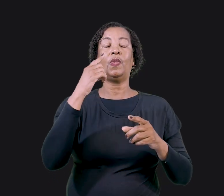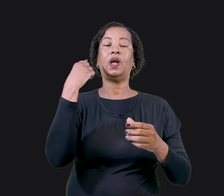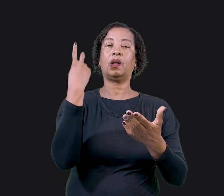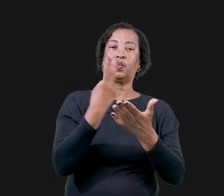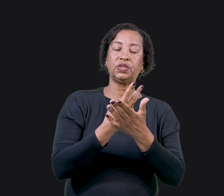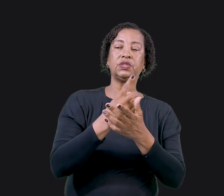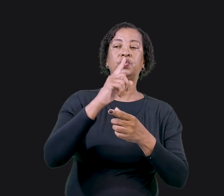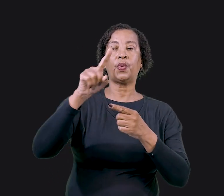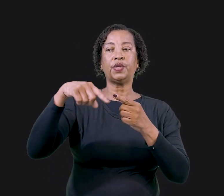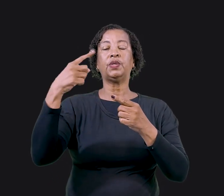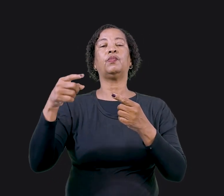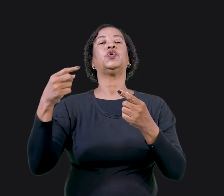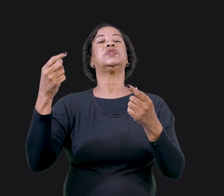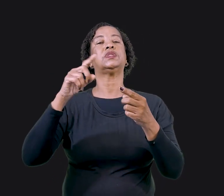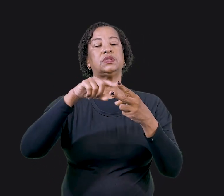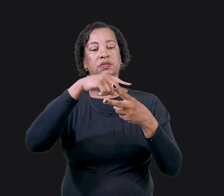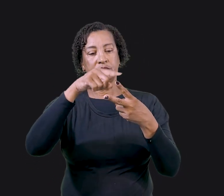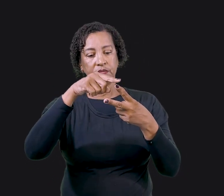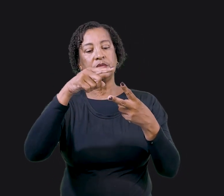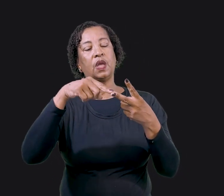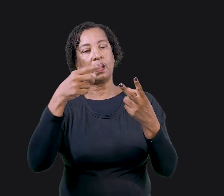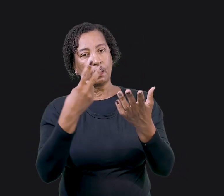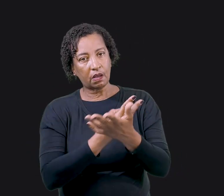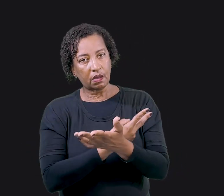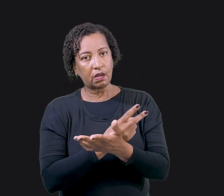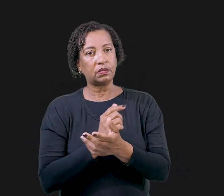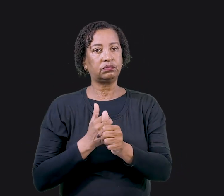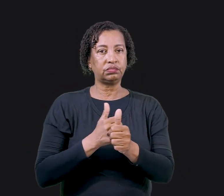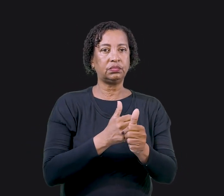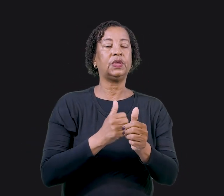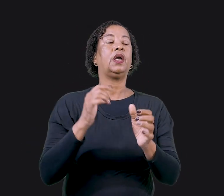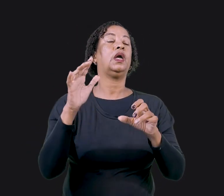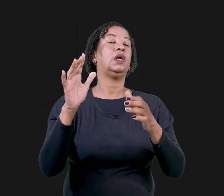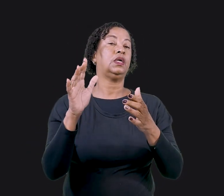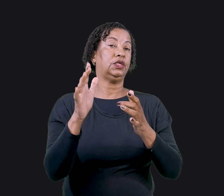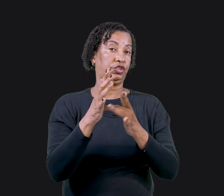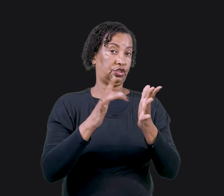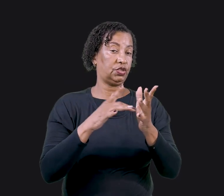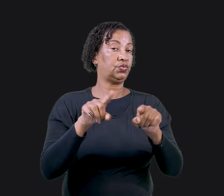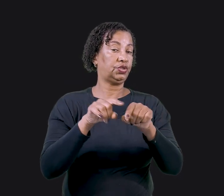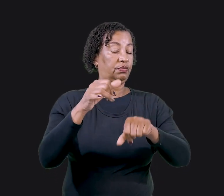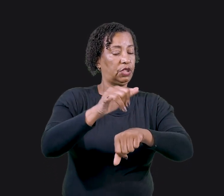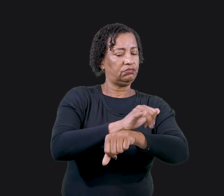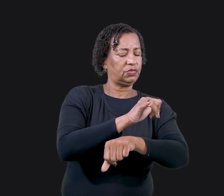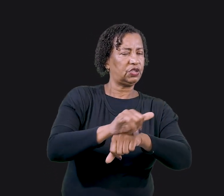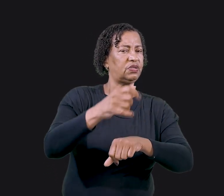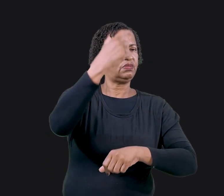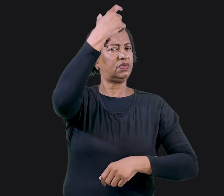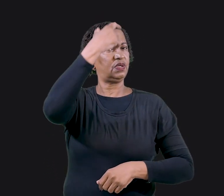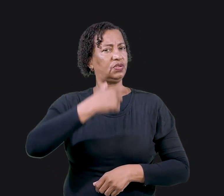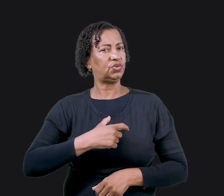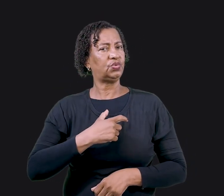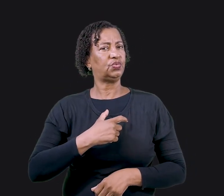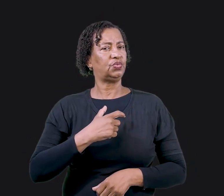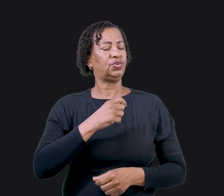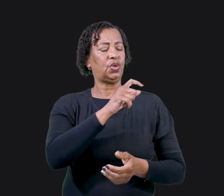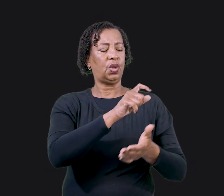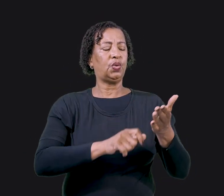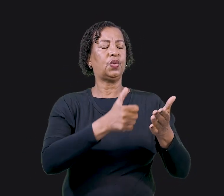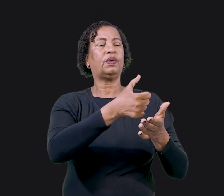após a outra. Nesses 2 casos, Jesus também toma uma atitude estratégica. O capítulo 14 registra o